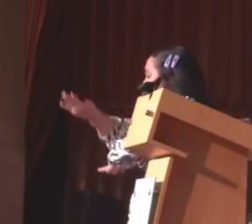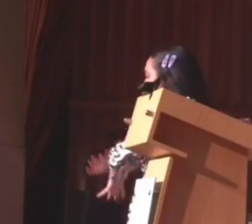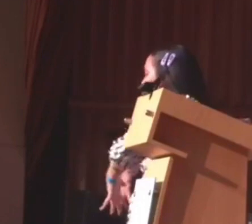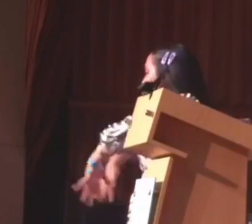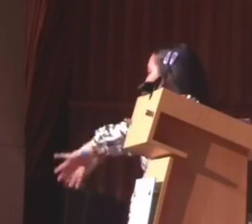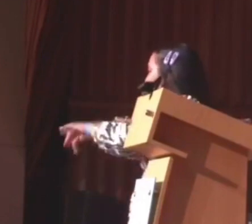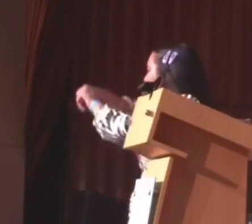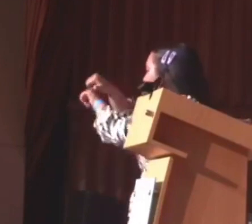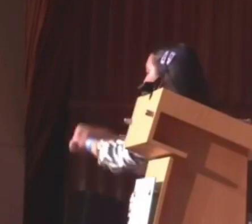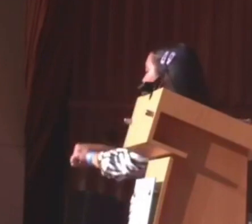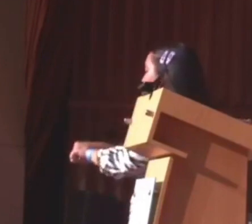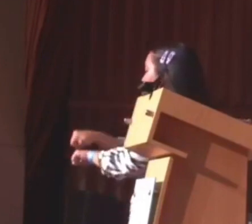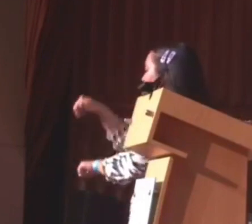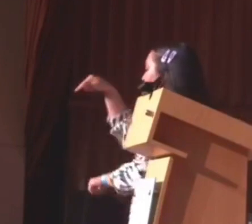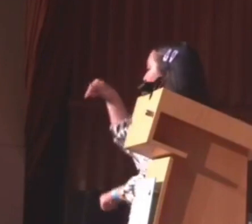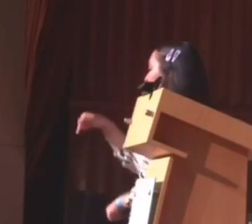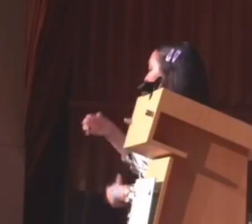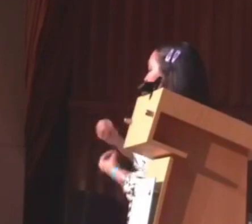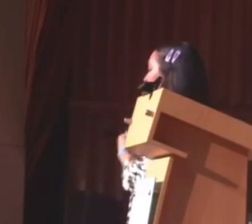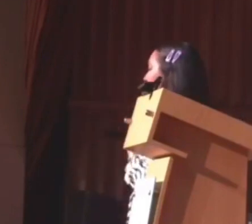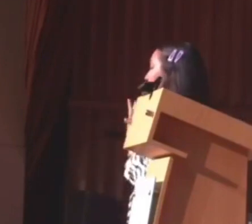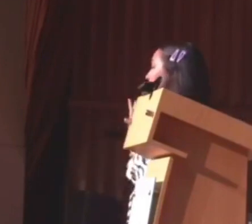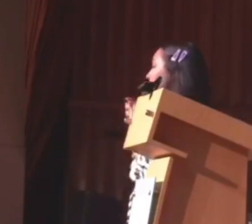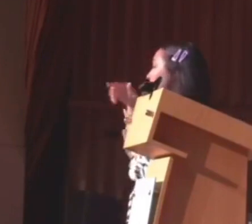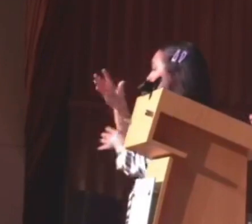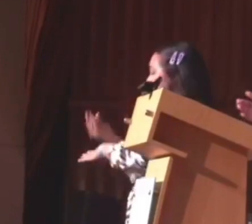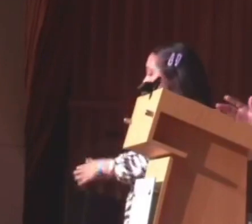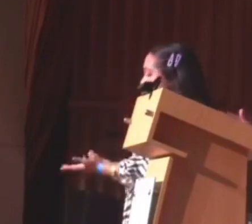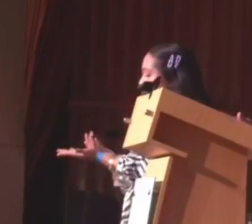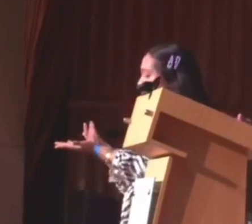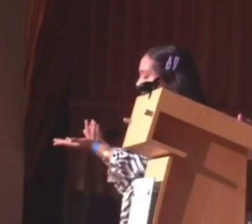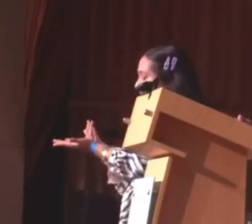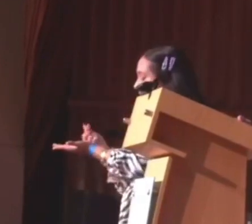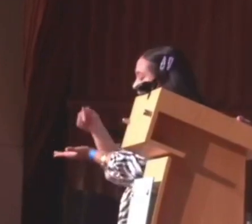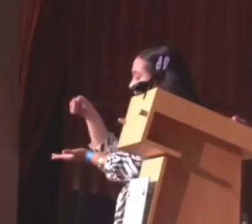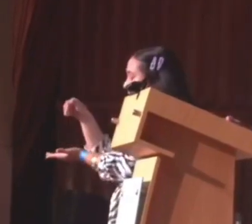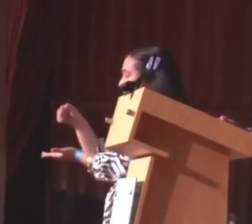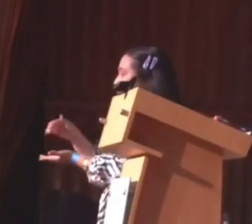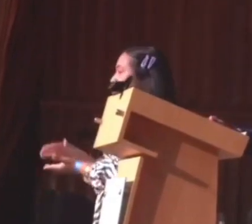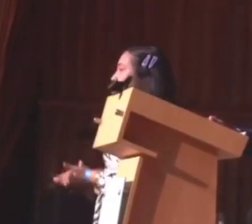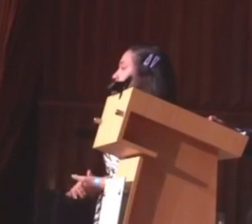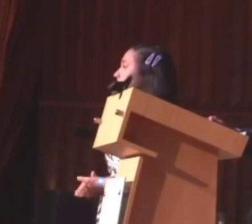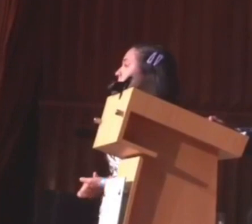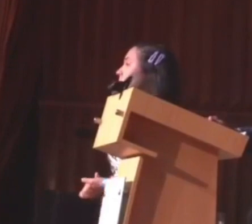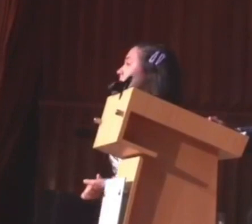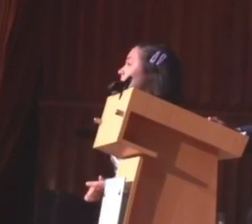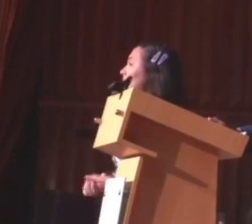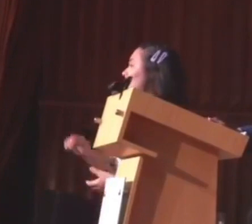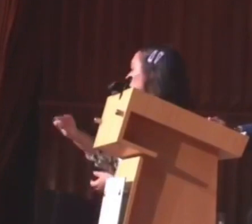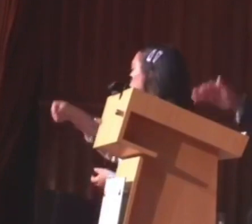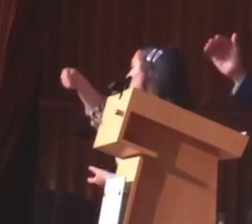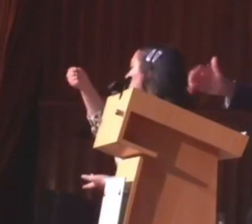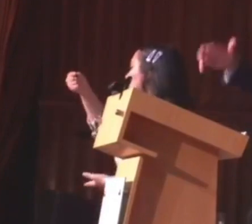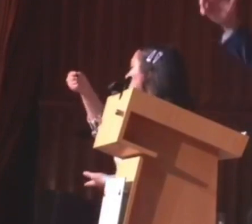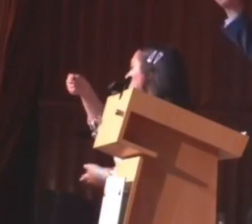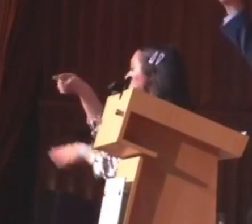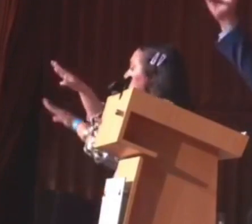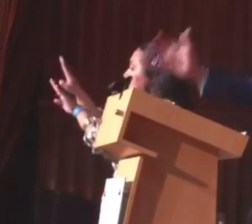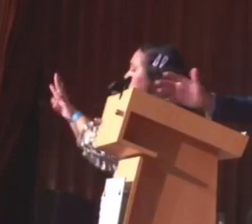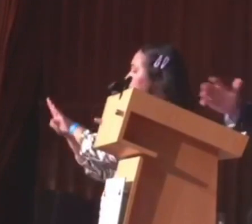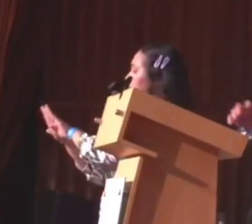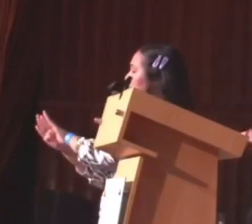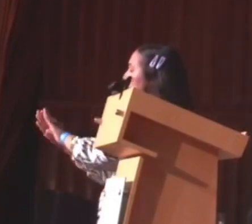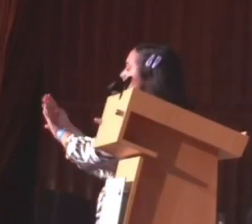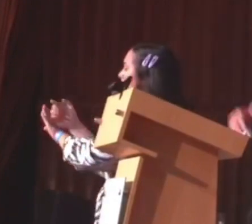Lo primero que hizo Nehemías al restaurar las puertas de la ciudad, la primera puerta fue la puerta de la basura. La basura tiene que estar